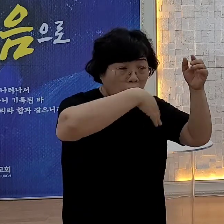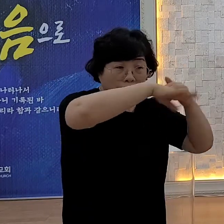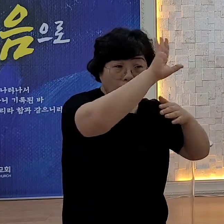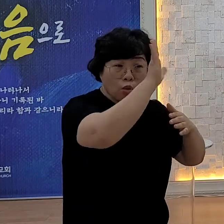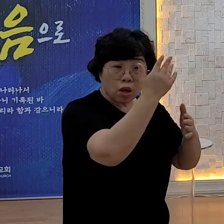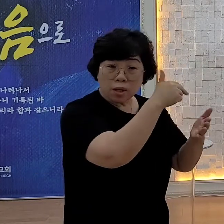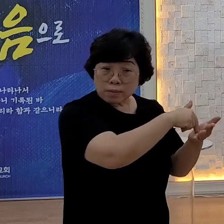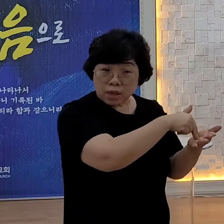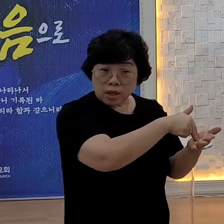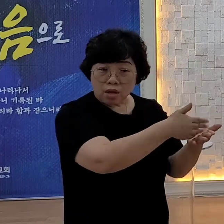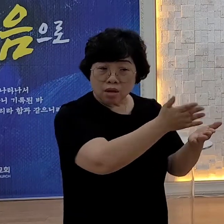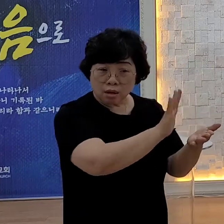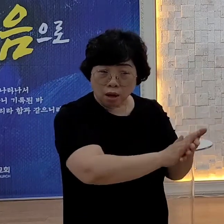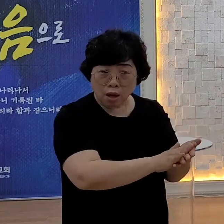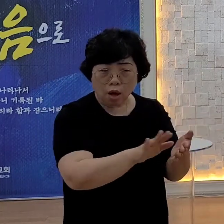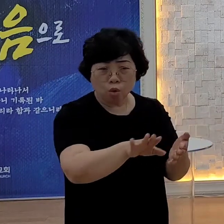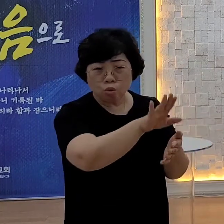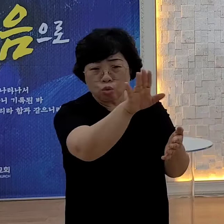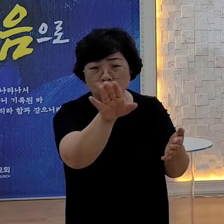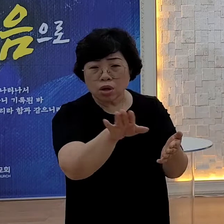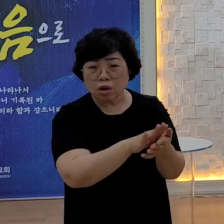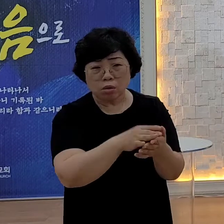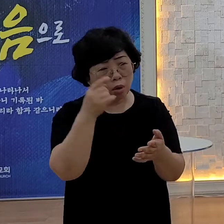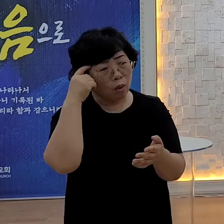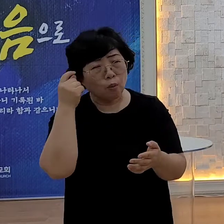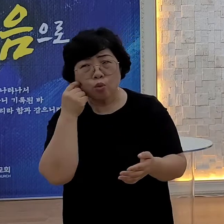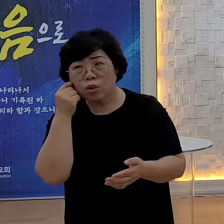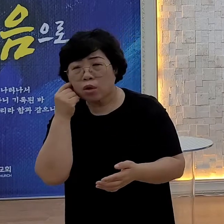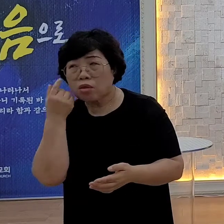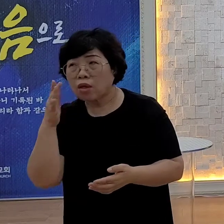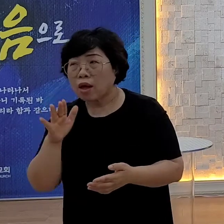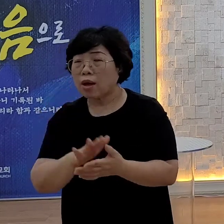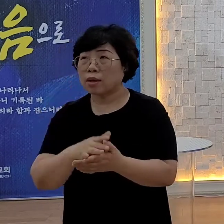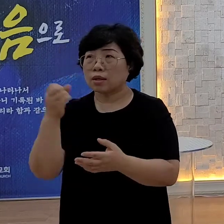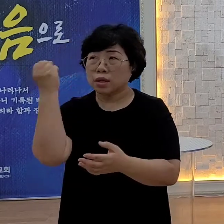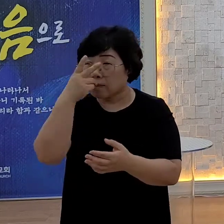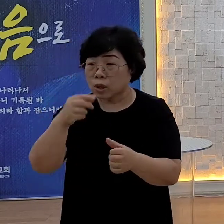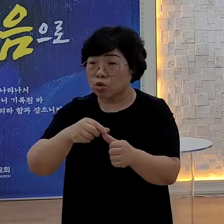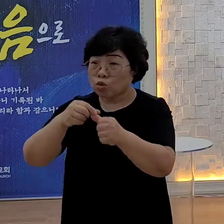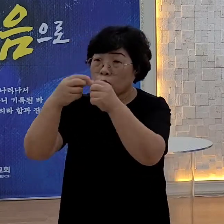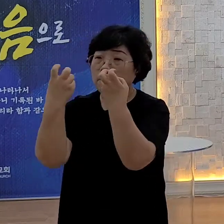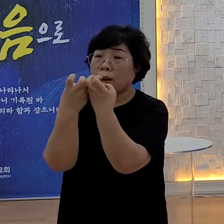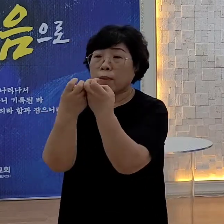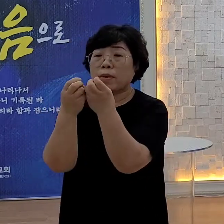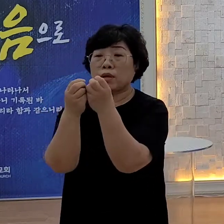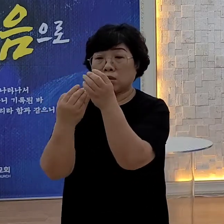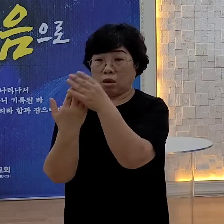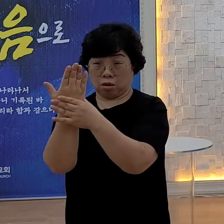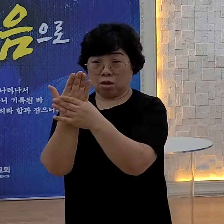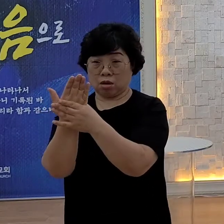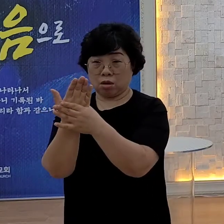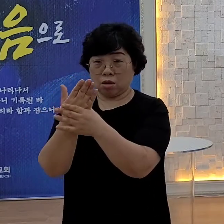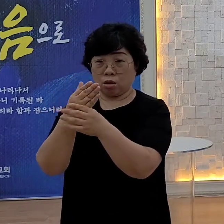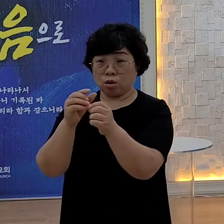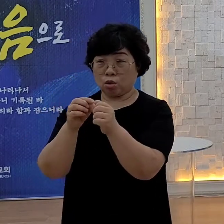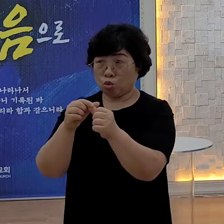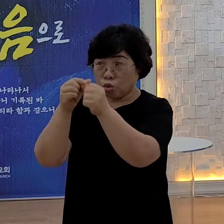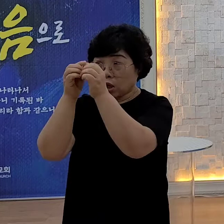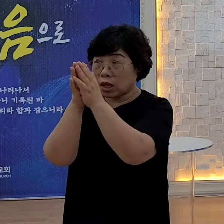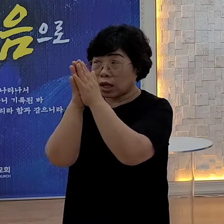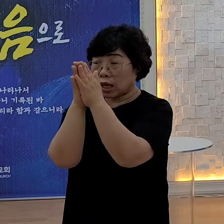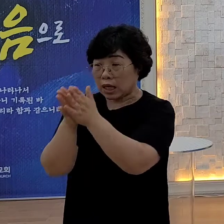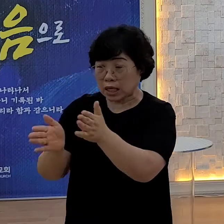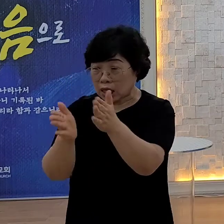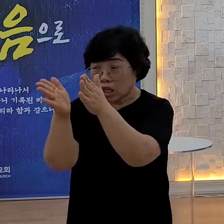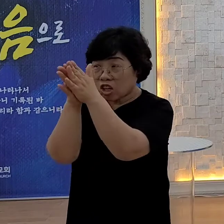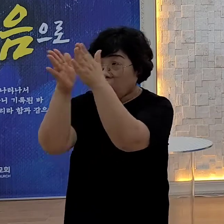존재였는데 생각지도 못하게 우리가 구원받을 길이 열렸다는 사실. 이